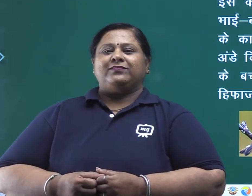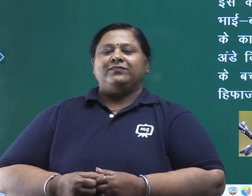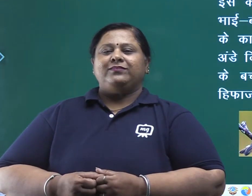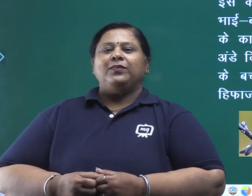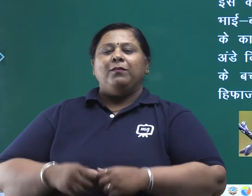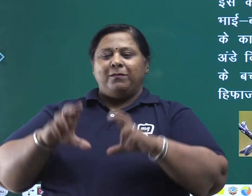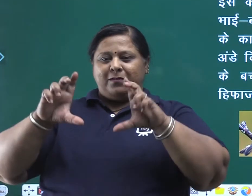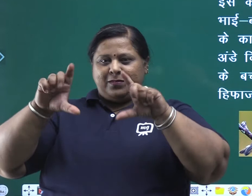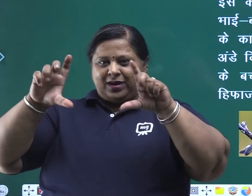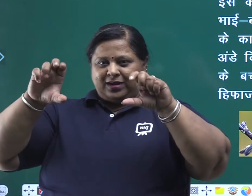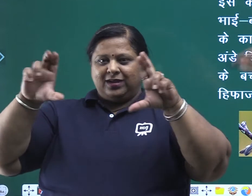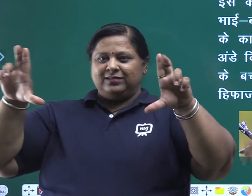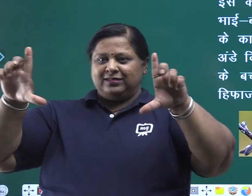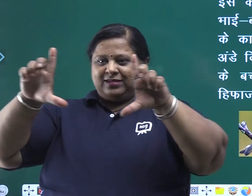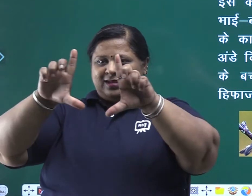पाठ का सार।